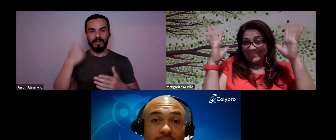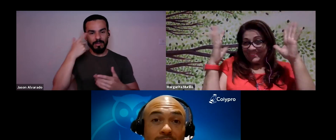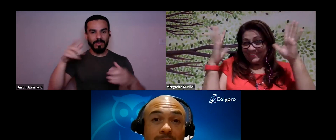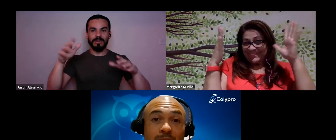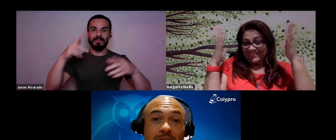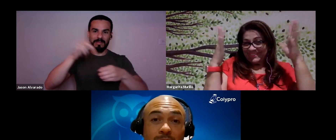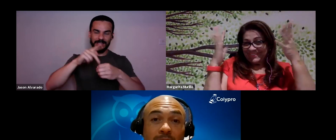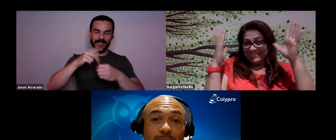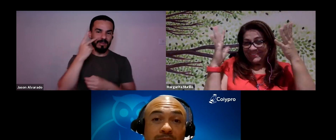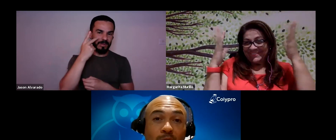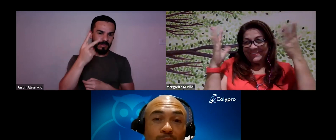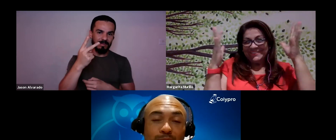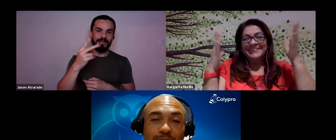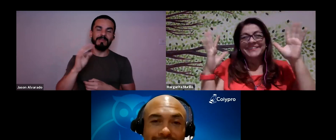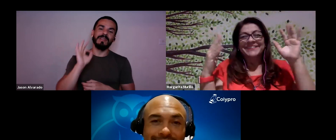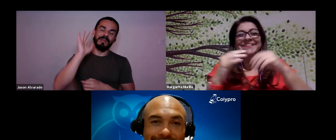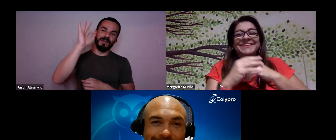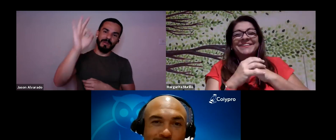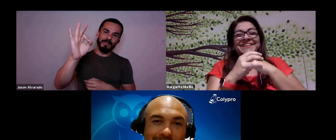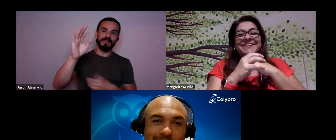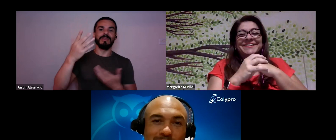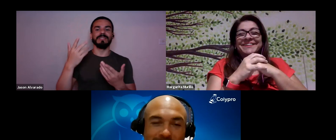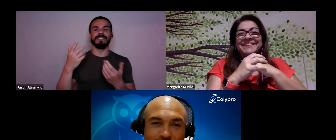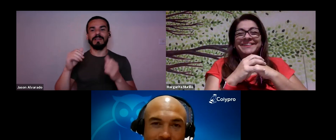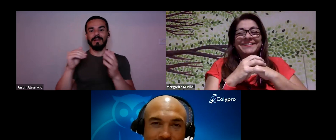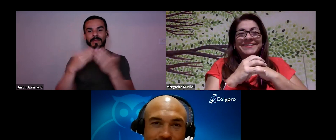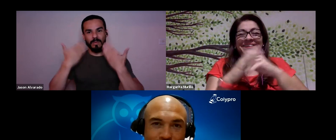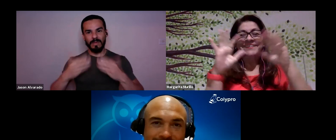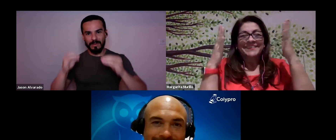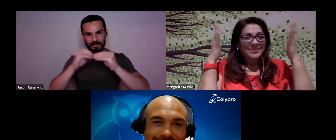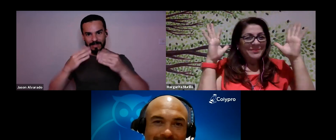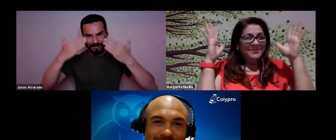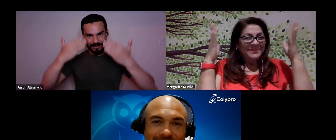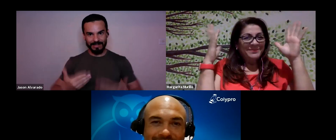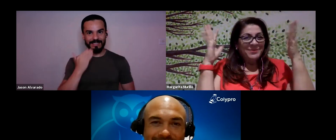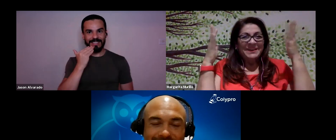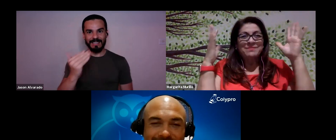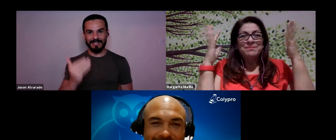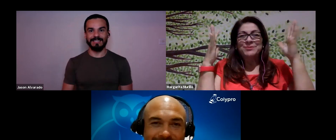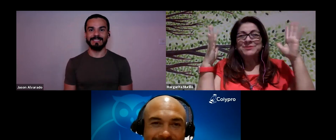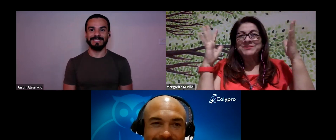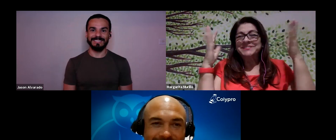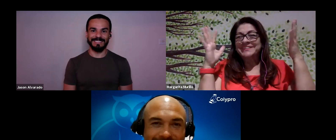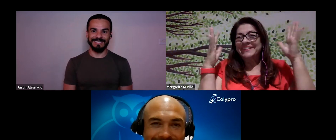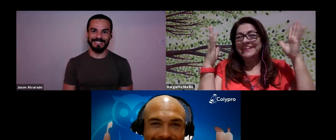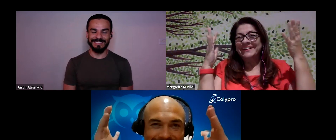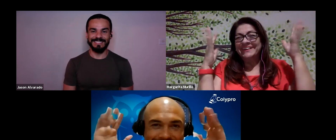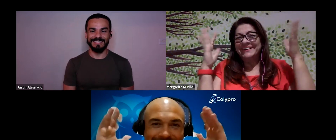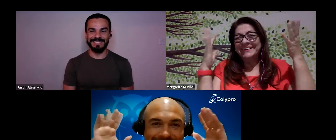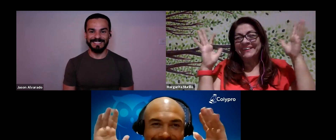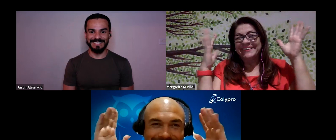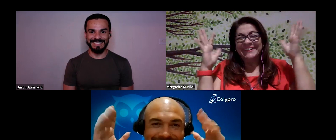participado y nos vemos en una próxima oportunidad de humanos más humanos Muchas gracias muy bien aplausos